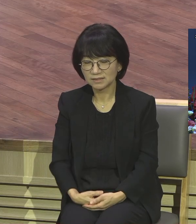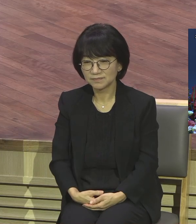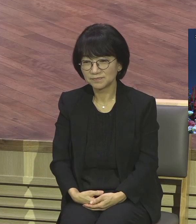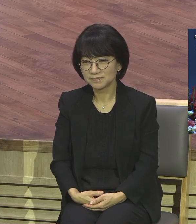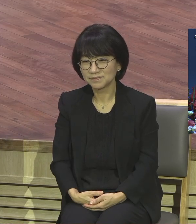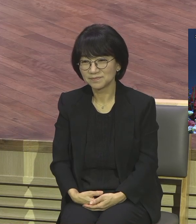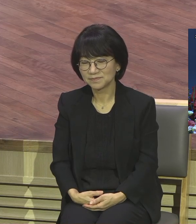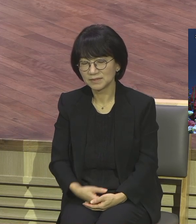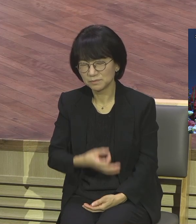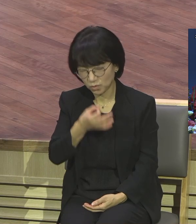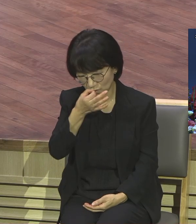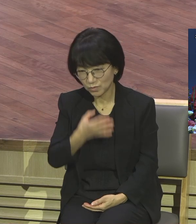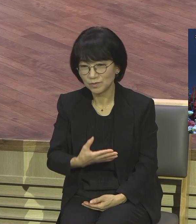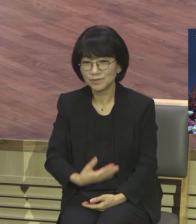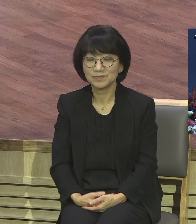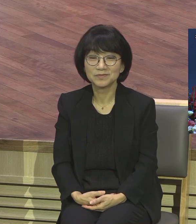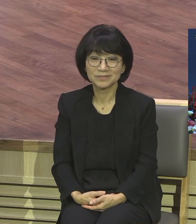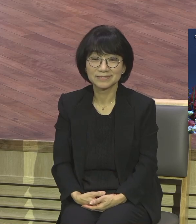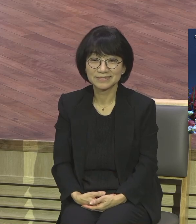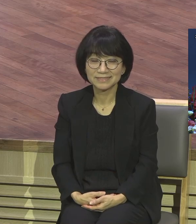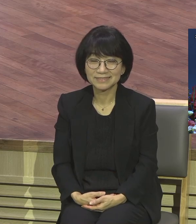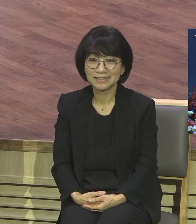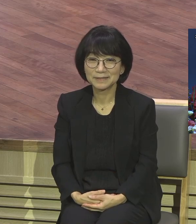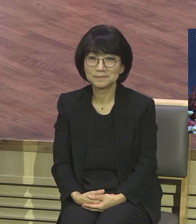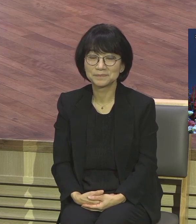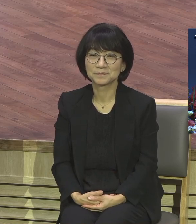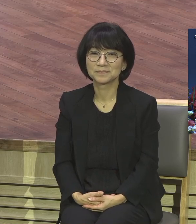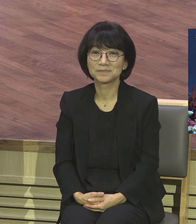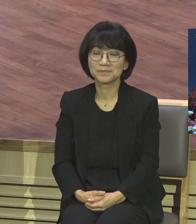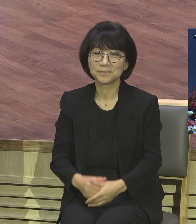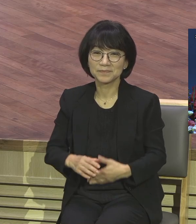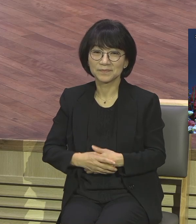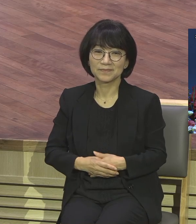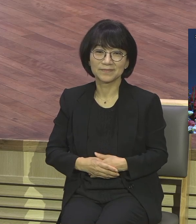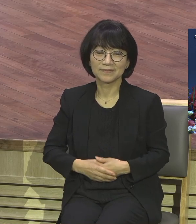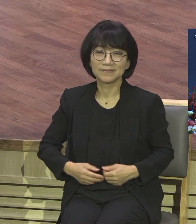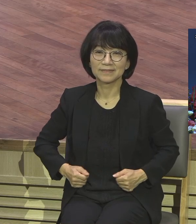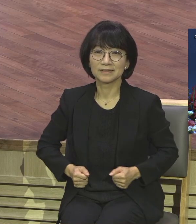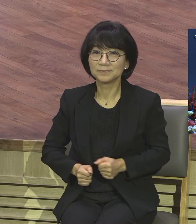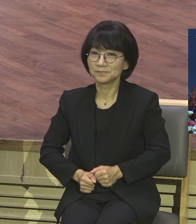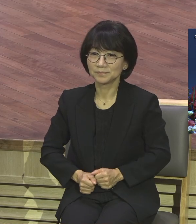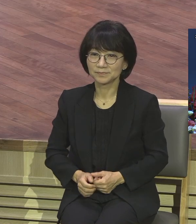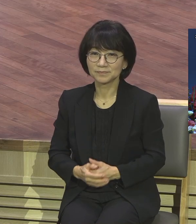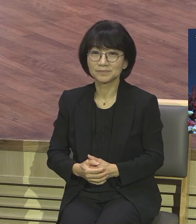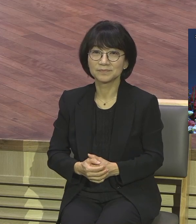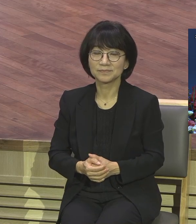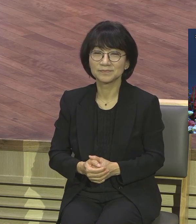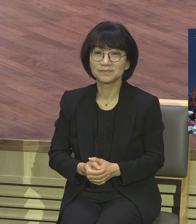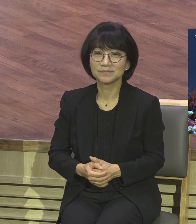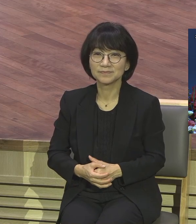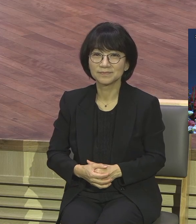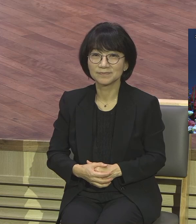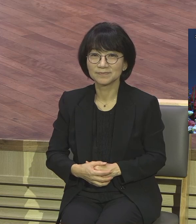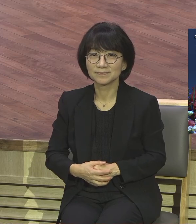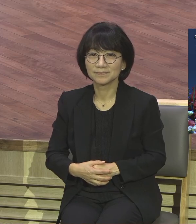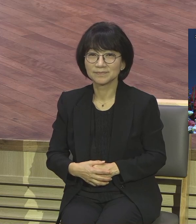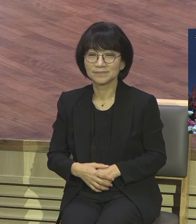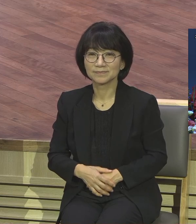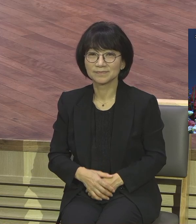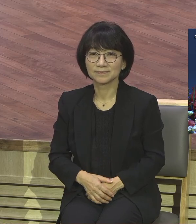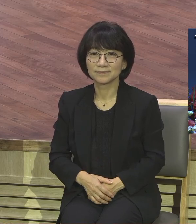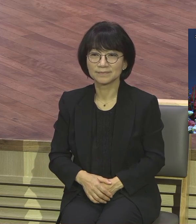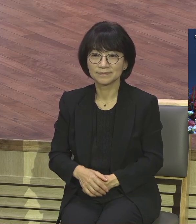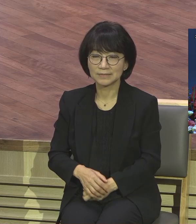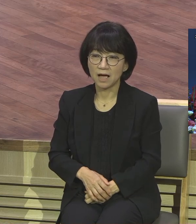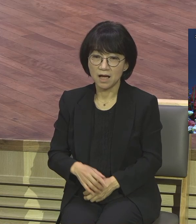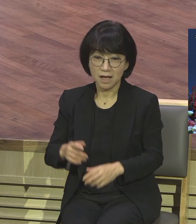힘들지요. 여러분 주일 할 때는요. 교회를 마해서 내가 너무 일 말고 골뱅 들었다. 그거